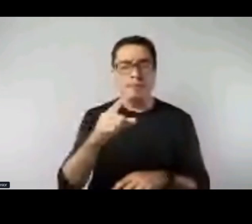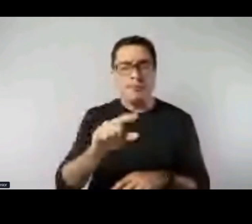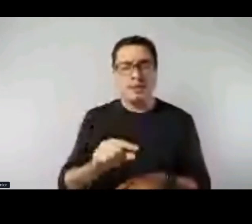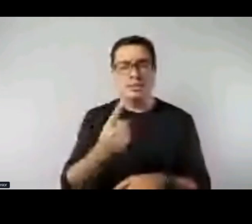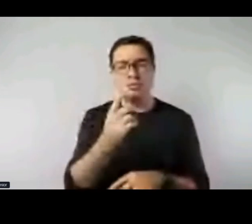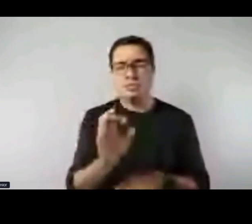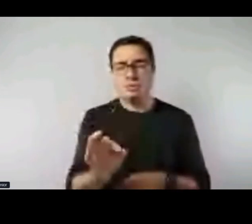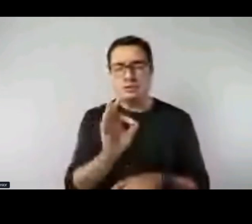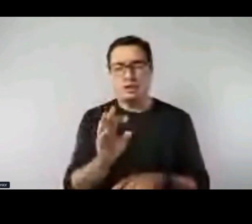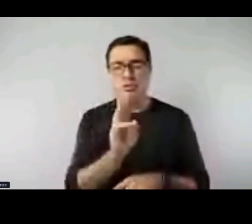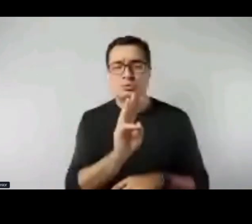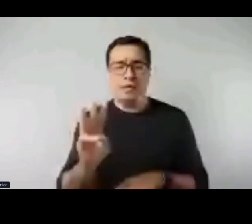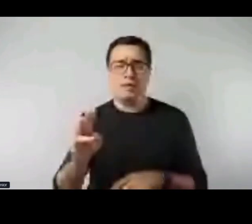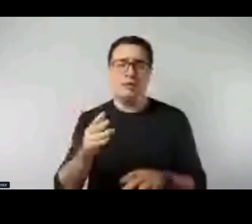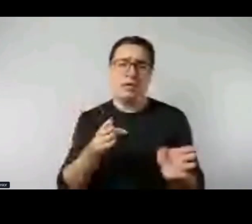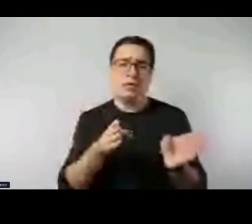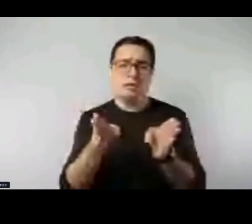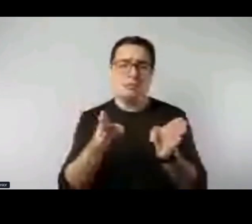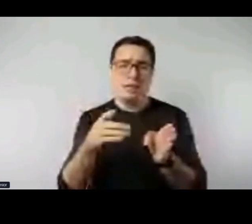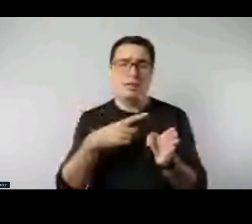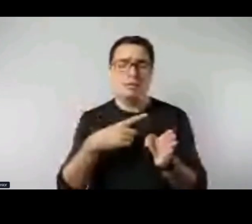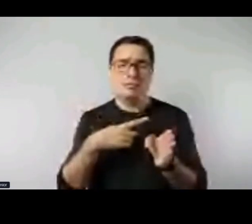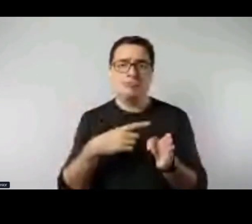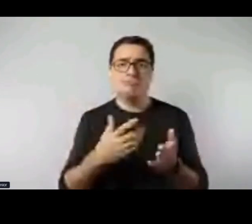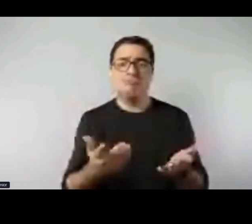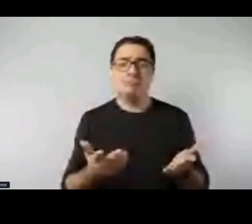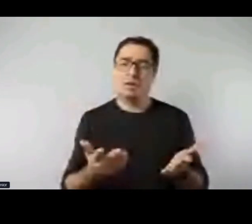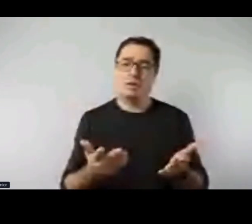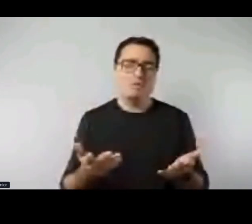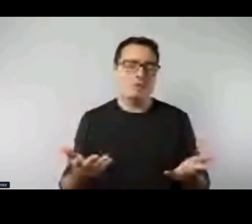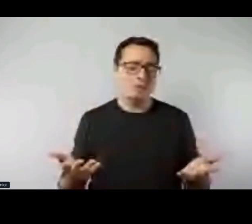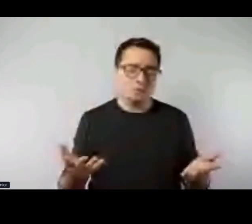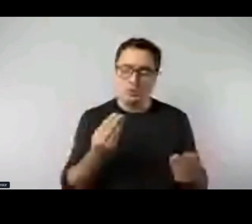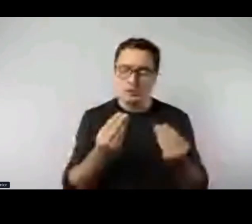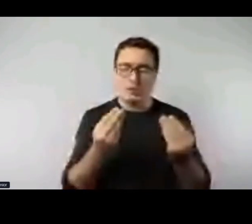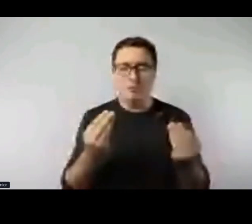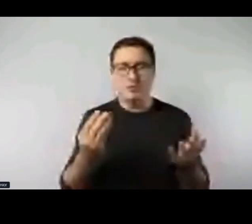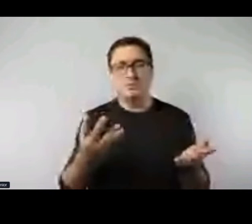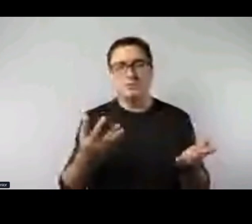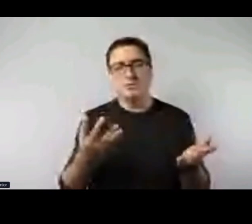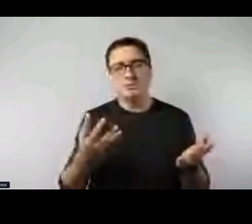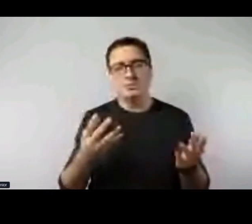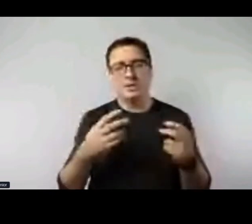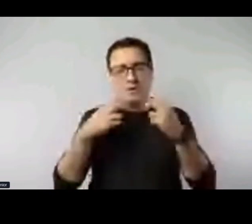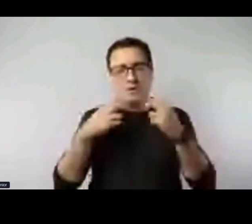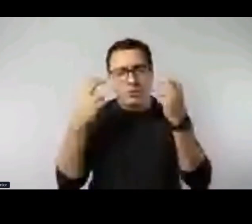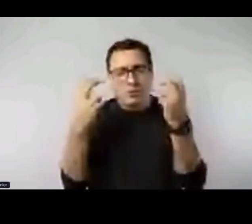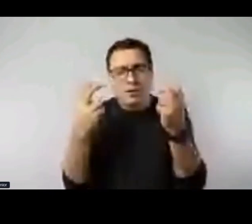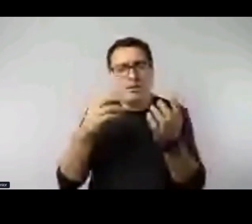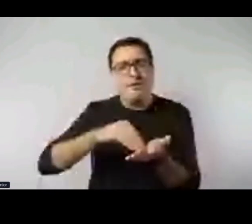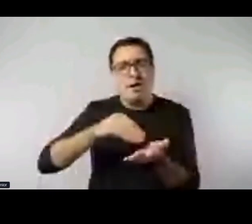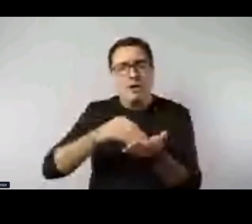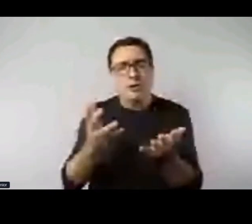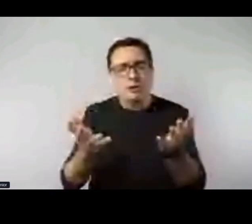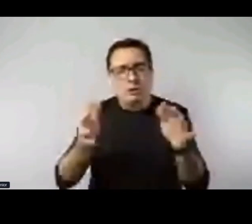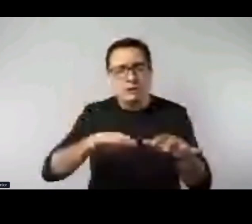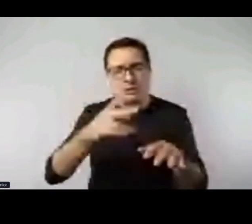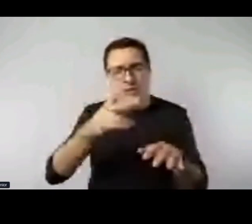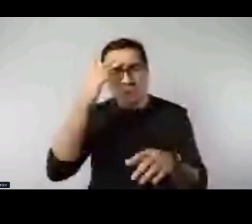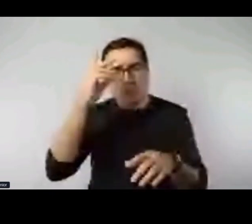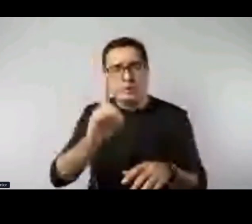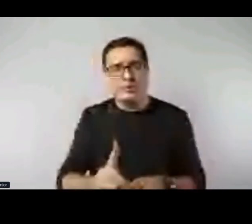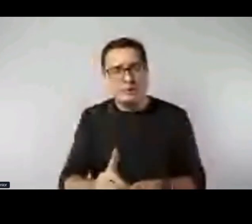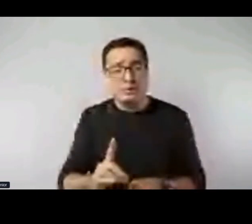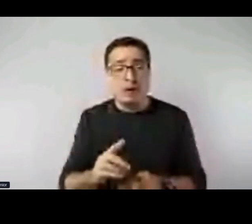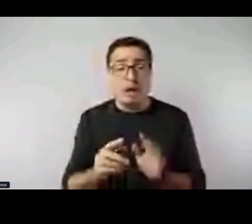são acessíveis, e isso é uma vergonha, né? Porque isso mostra a falta de inclusão de pessoas com deficiência e mostra em